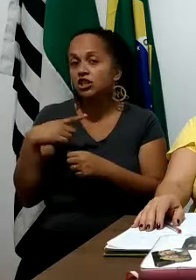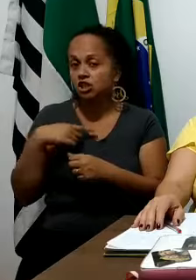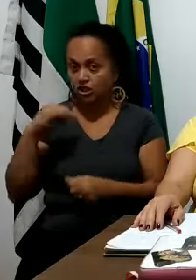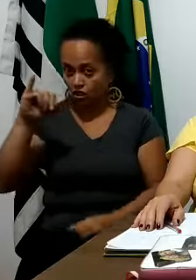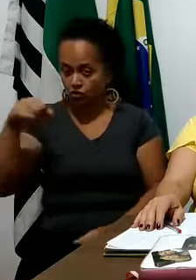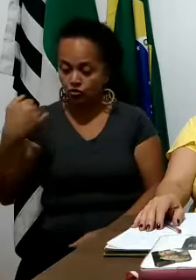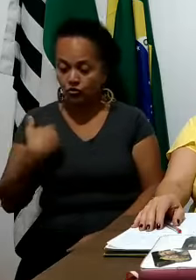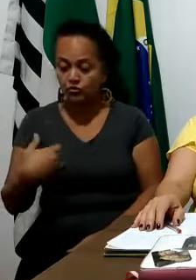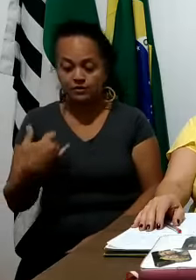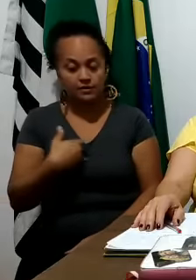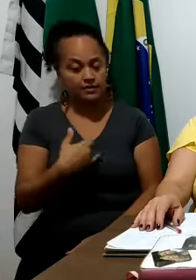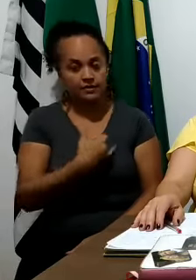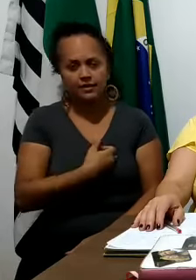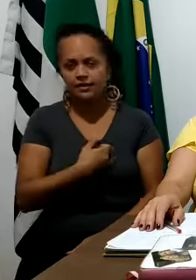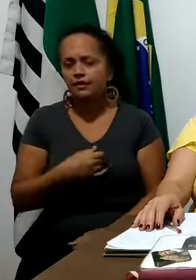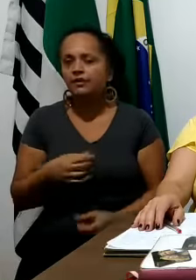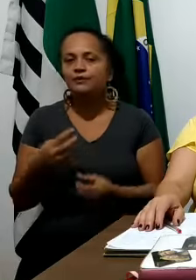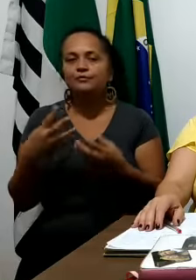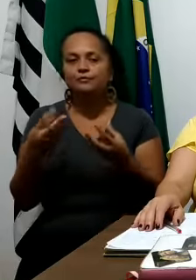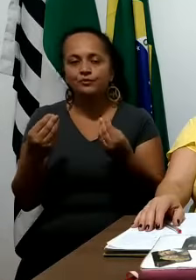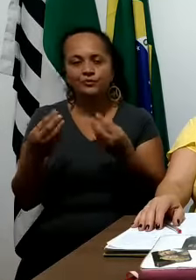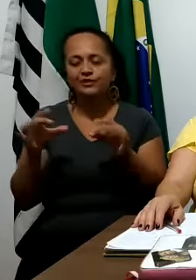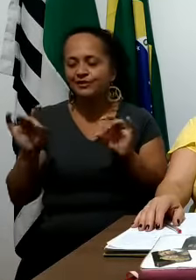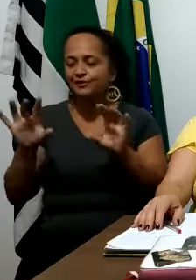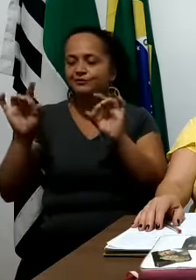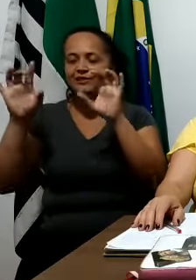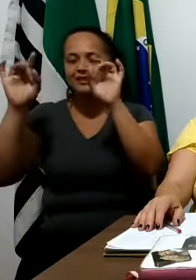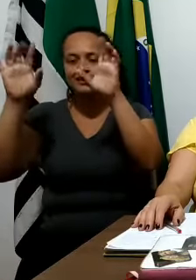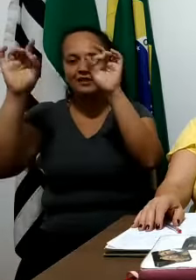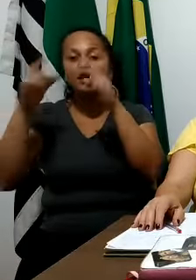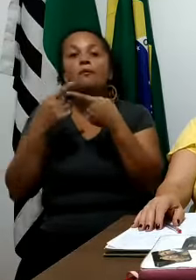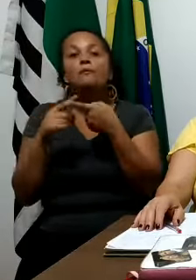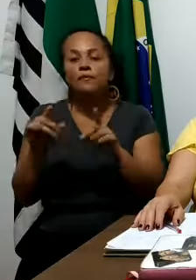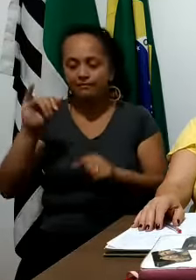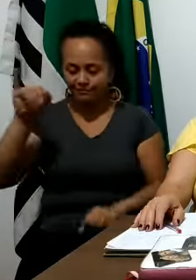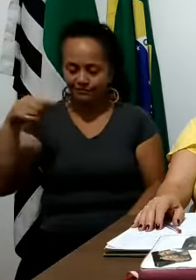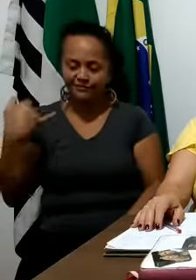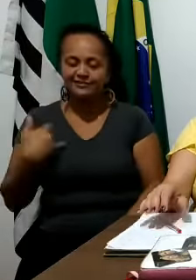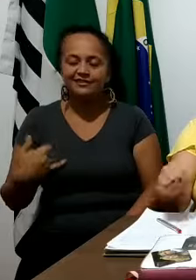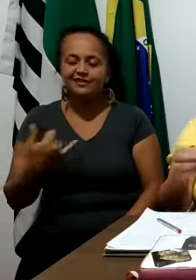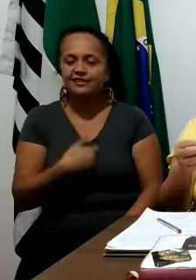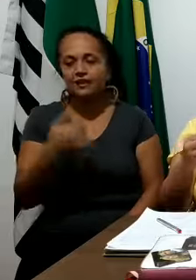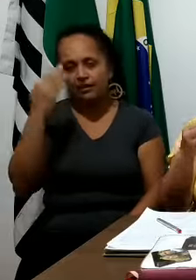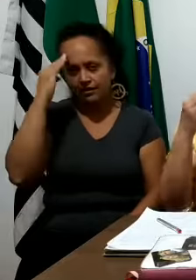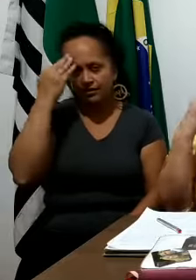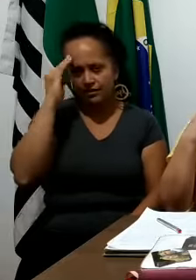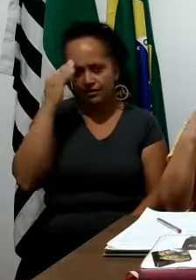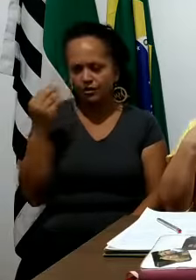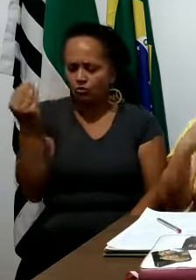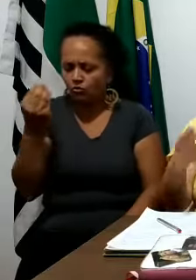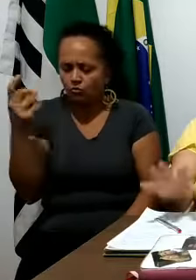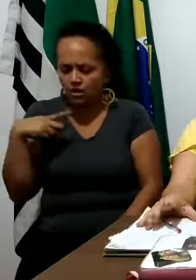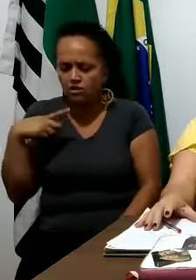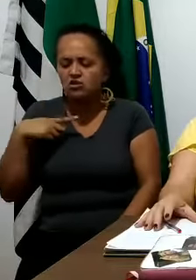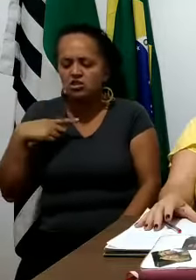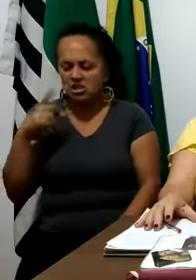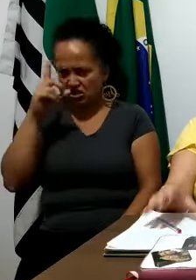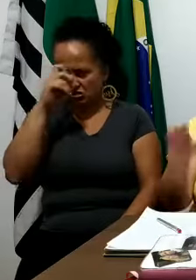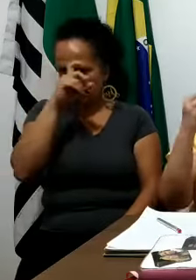entendeu que quando ele passou pela situação mais difícil, ele sabia que o Senhor estava com ele. Por quê? Por causa da